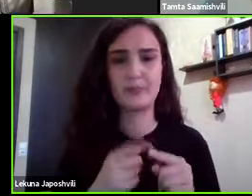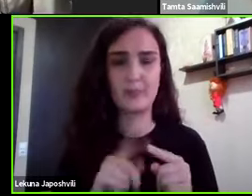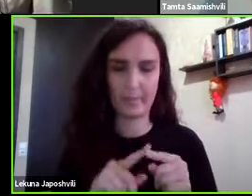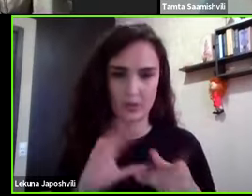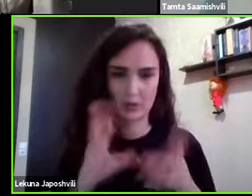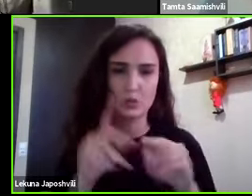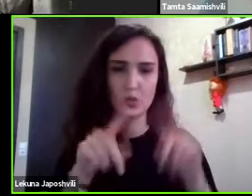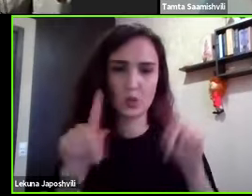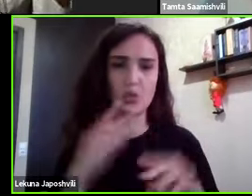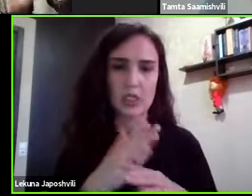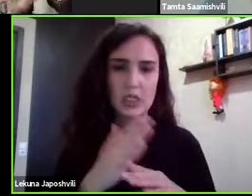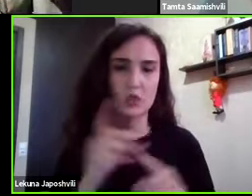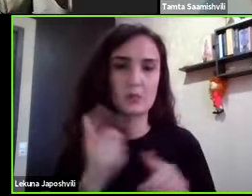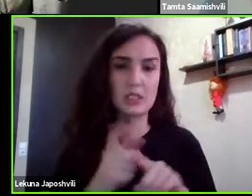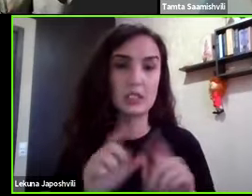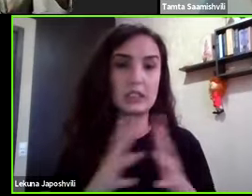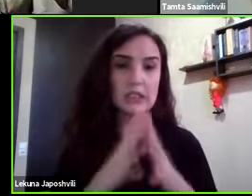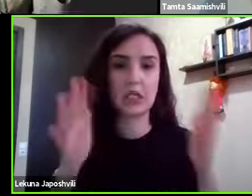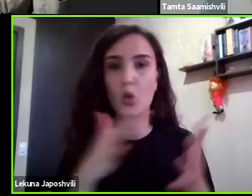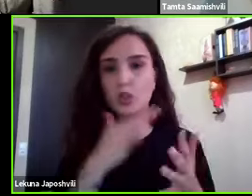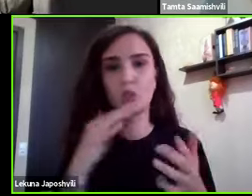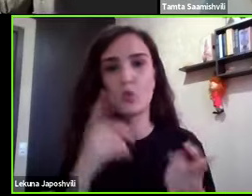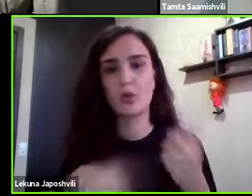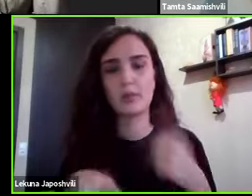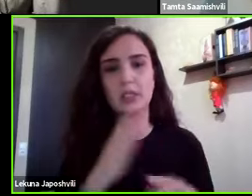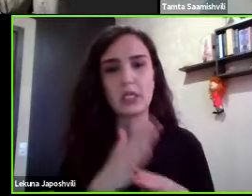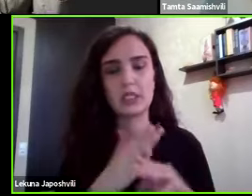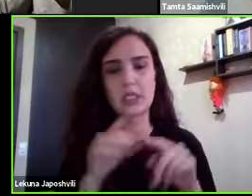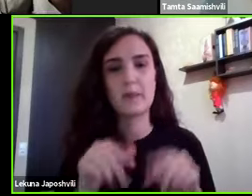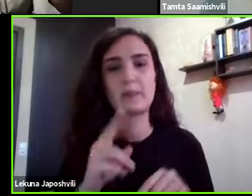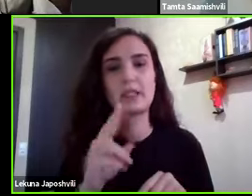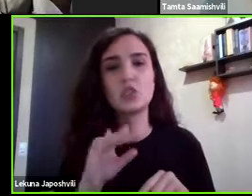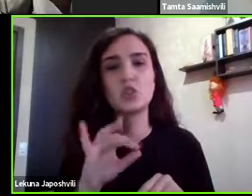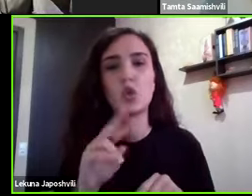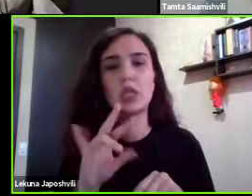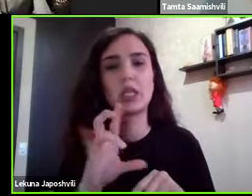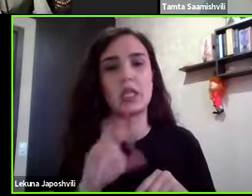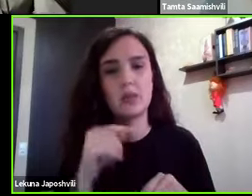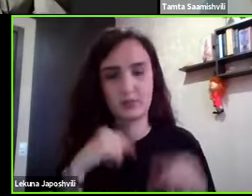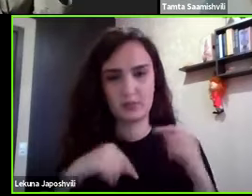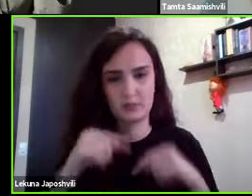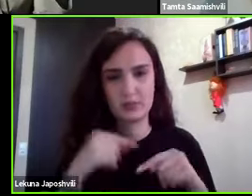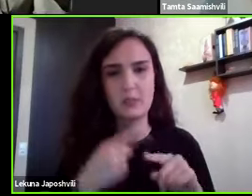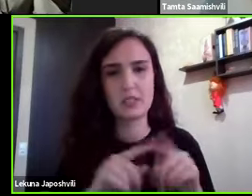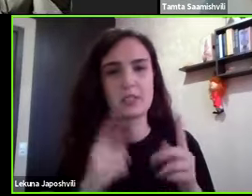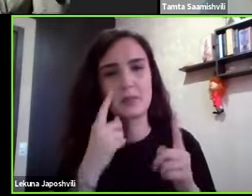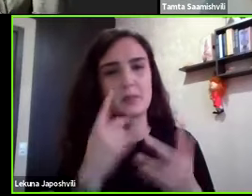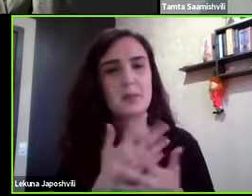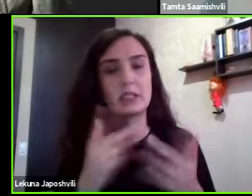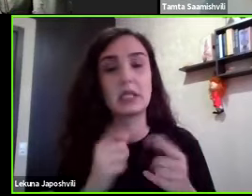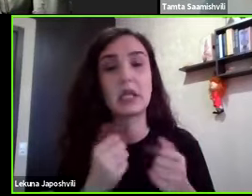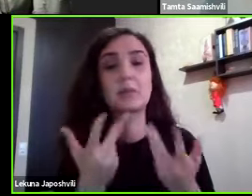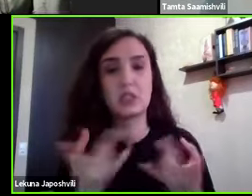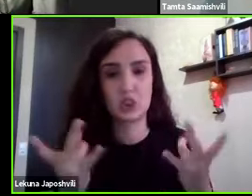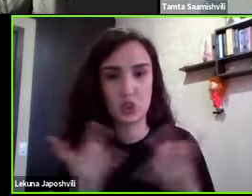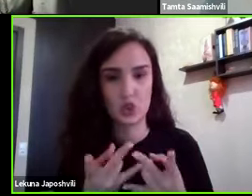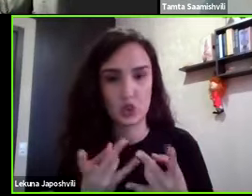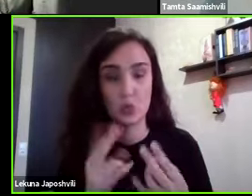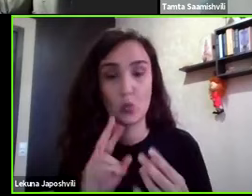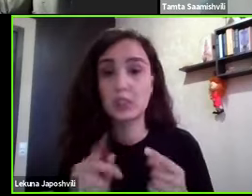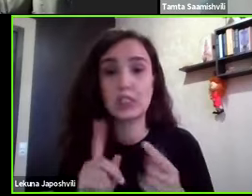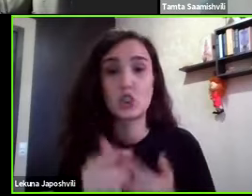ზოგჯერ ხდება ხოლმე, რომ ძალიან დიდი რაოდენობით ხდება ამ ციტოკინების გამომუშავება, იმაზე მეტი რამდენიც საჭიროა. და